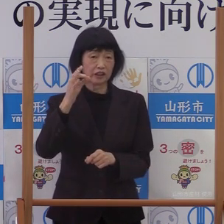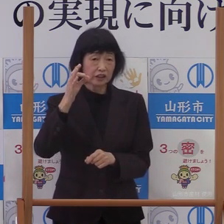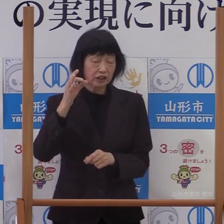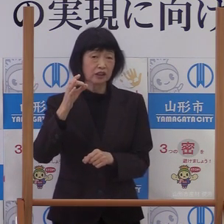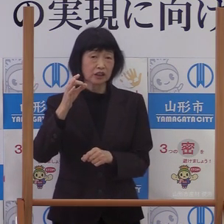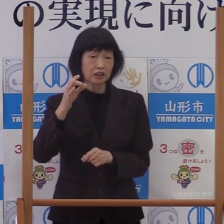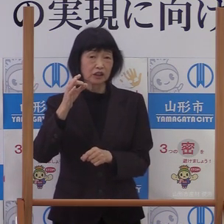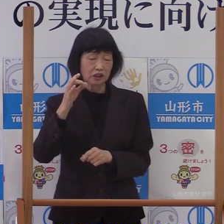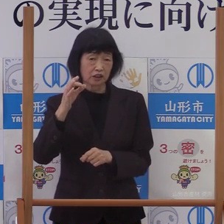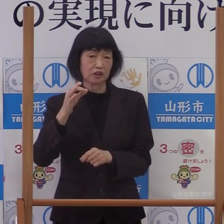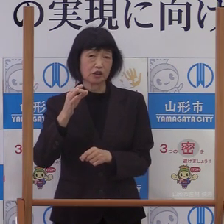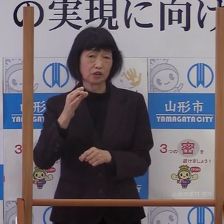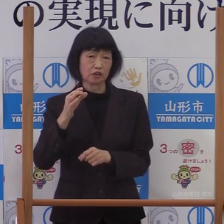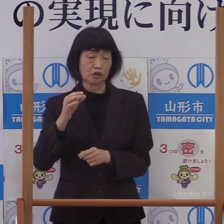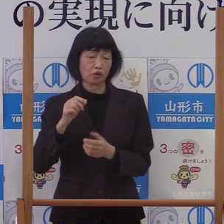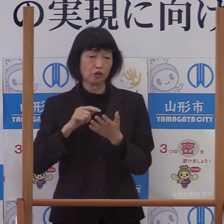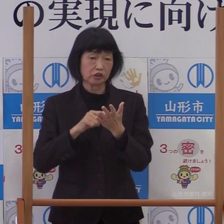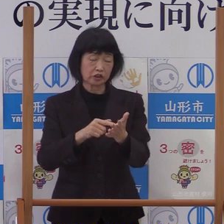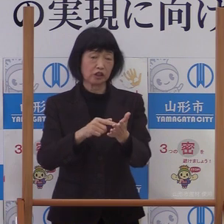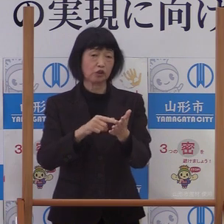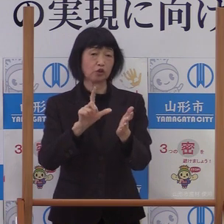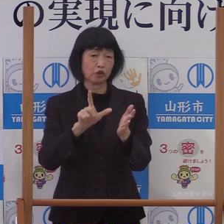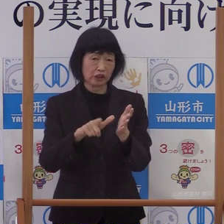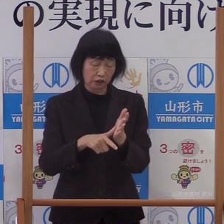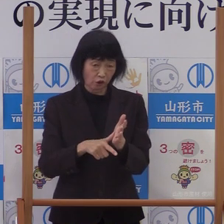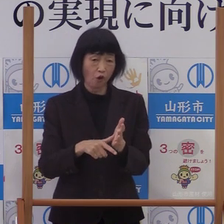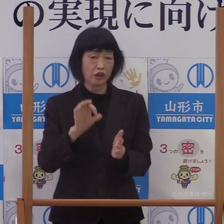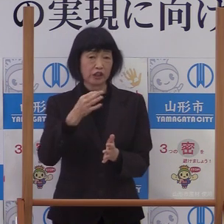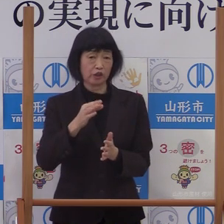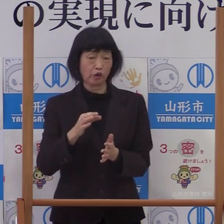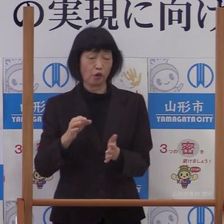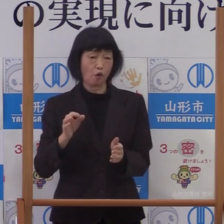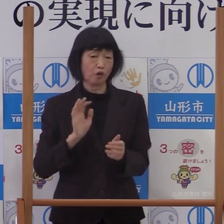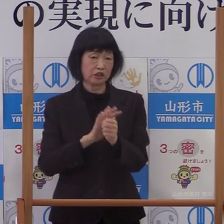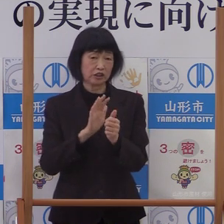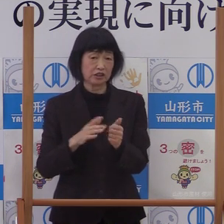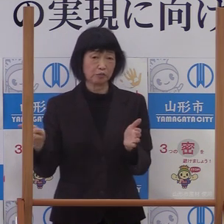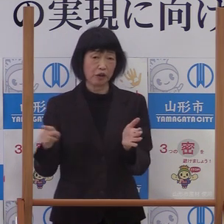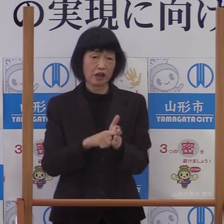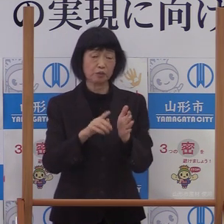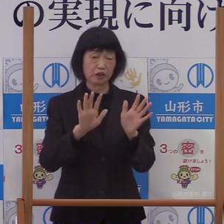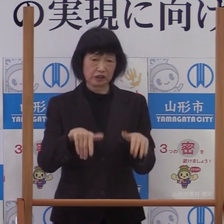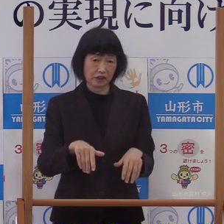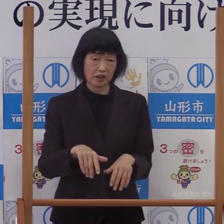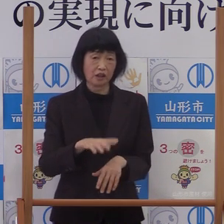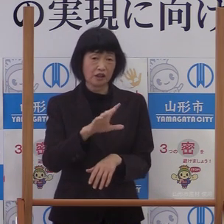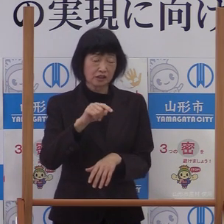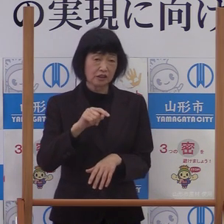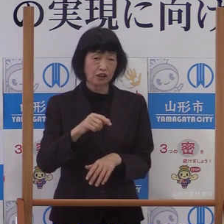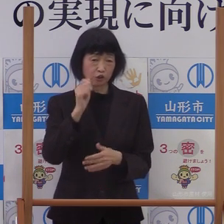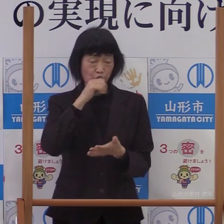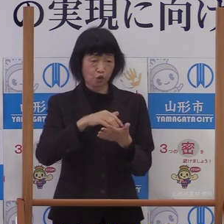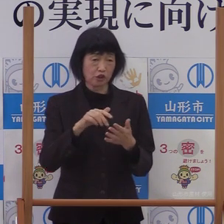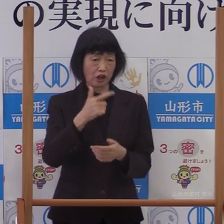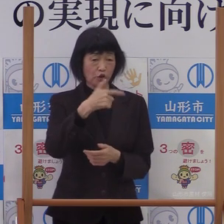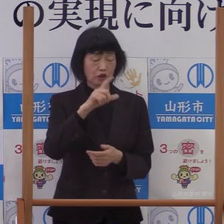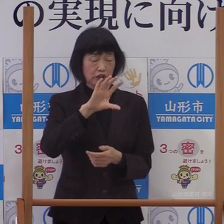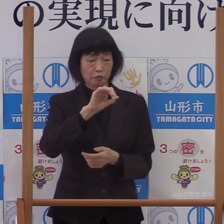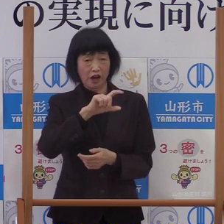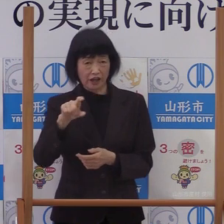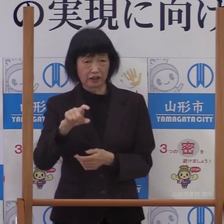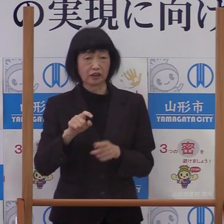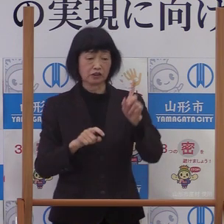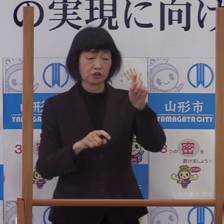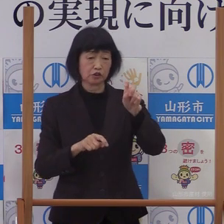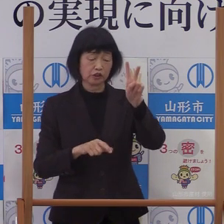象に申請手続きにかかる費用を支援してまいりました。当初の予算額6000万円に対し、12月